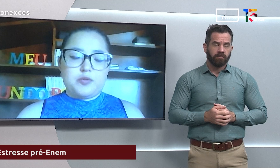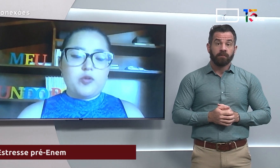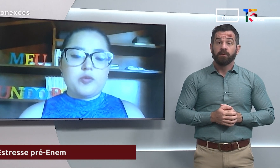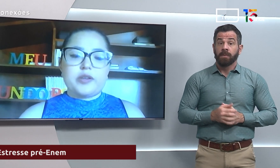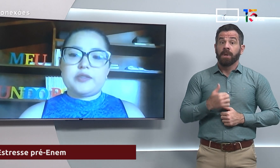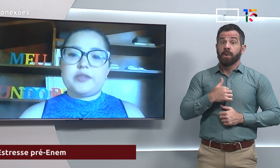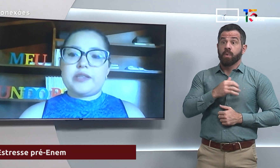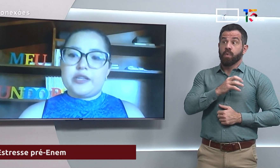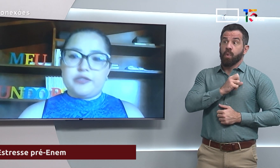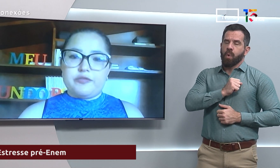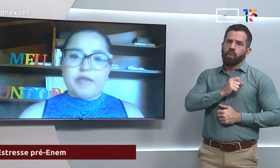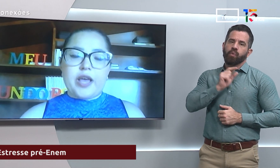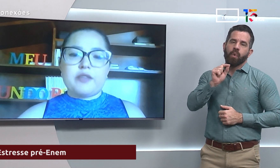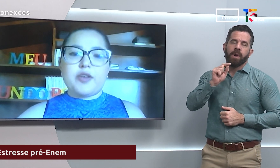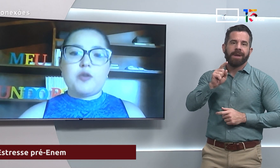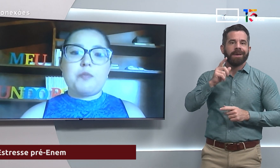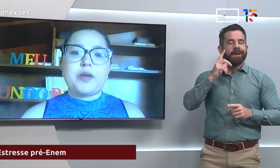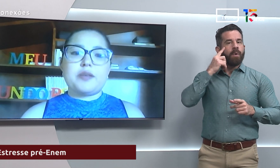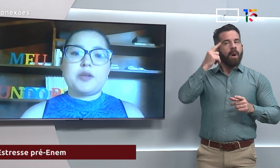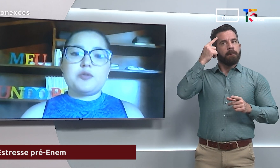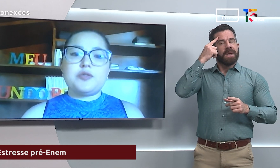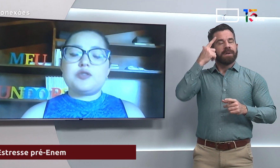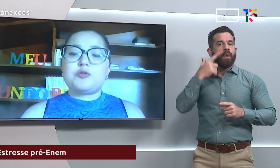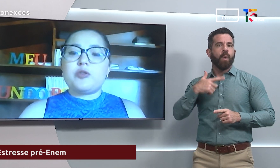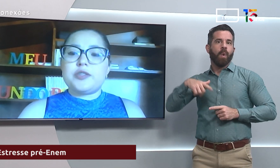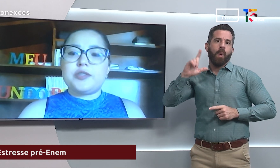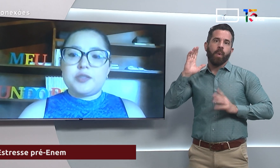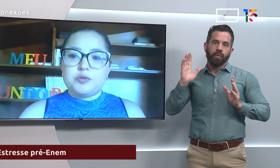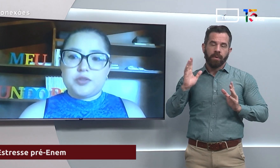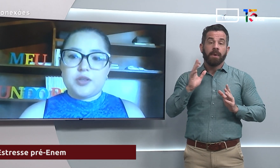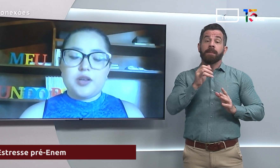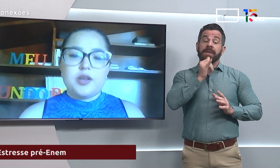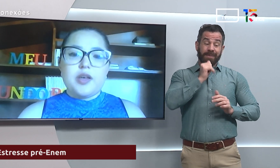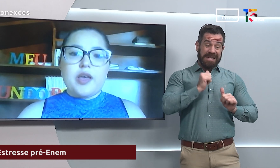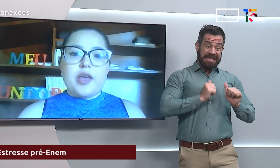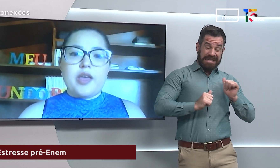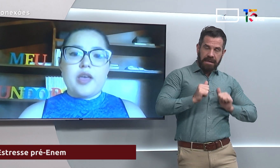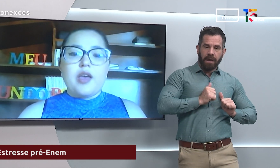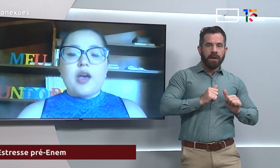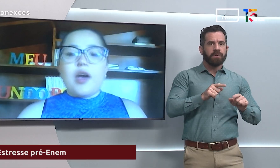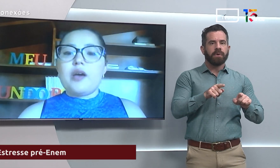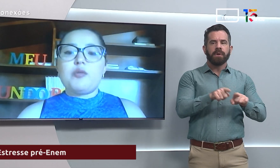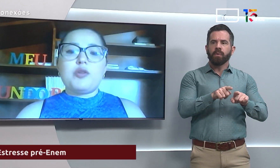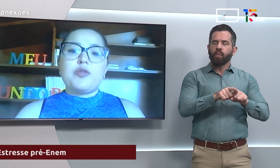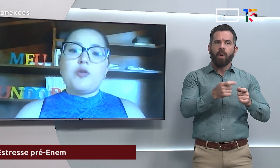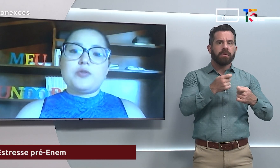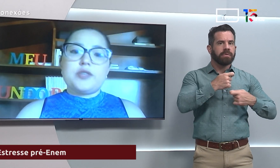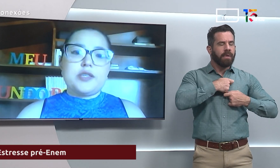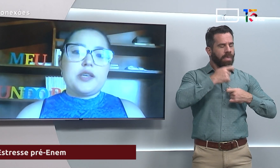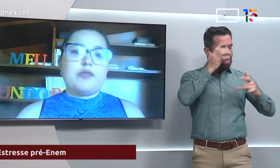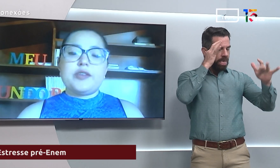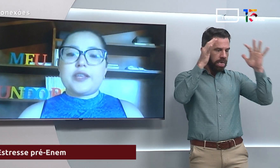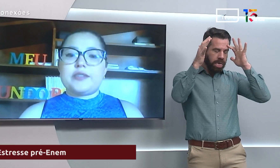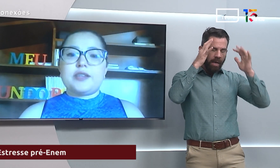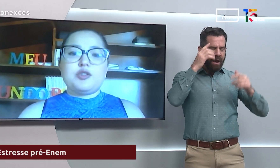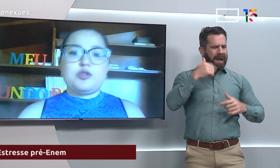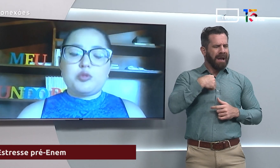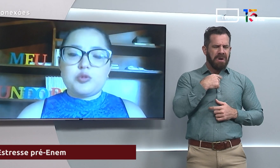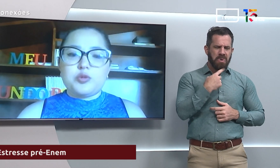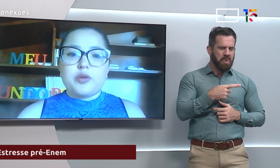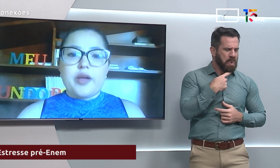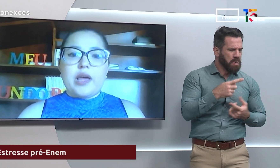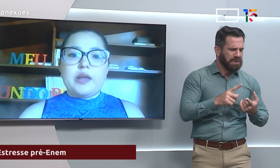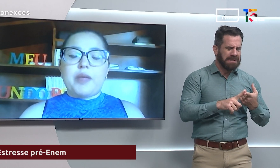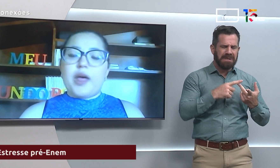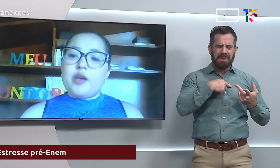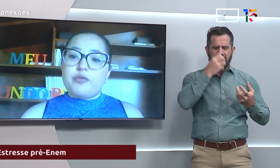pensamentos. Quando a ansiedade vem, ela vem com pensamentos distorcidos. Eu não vou conseguir, eu vou esquecer de